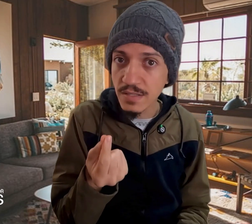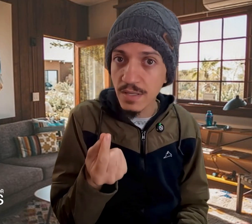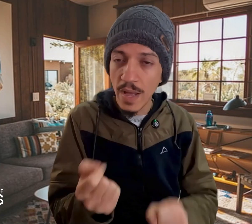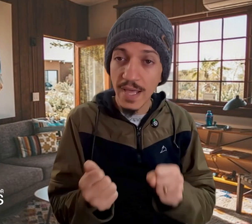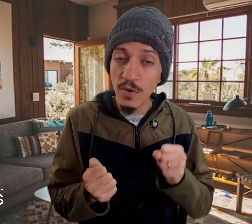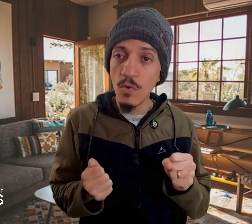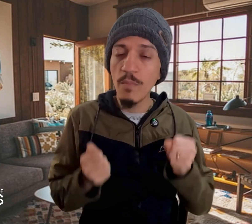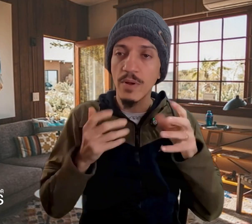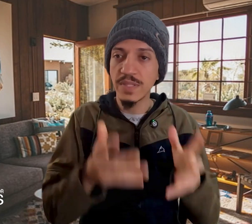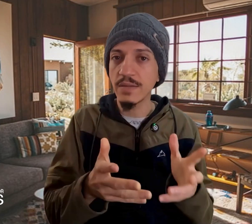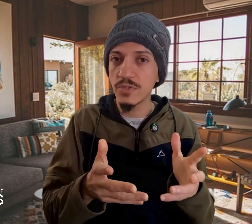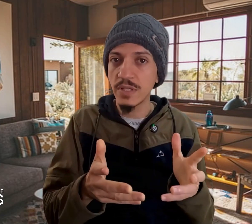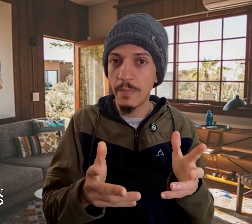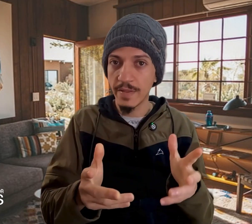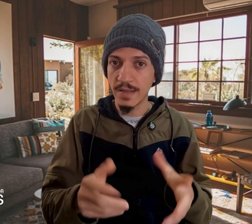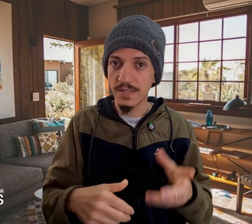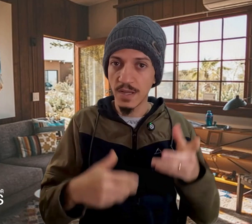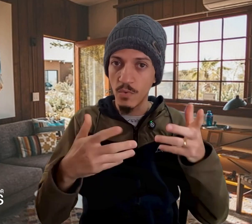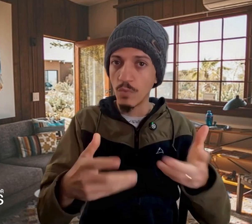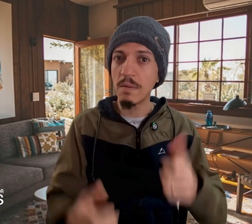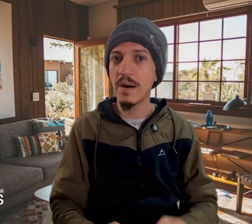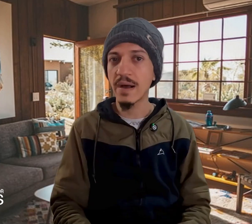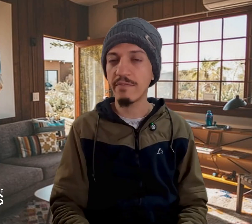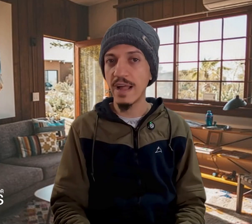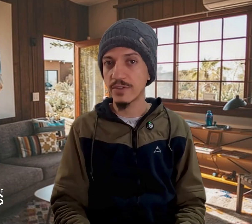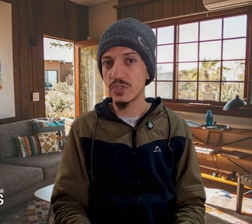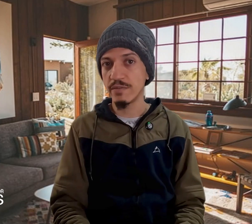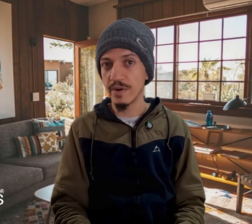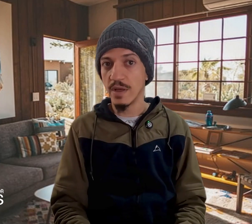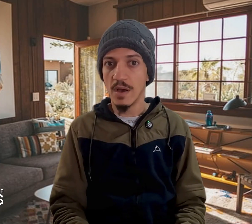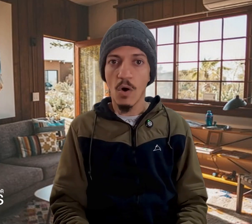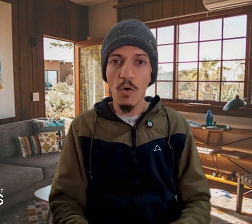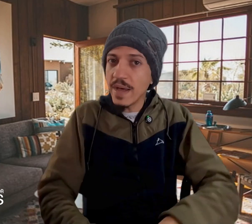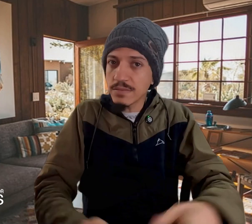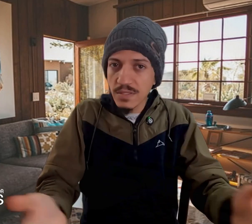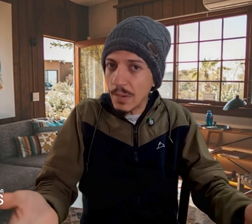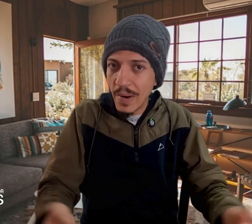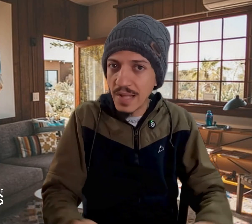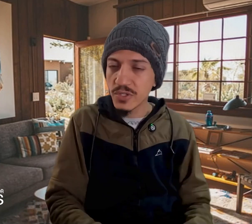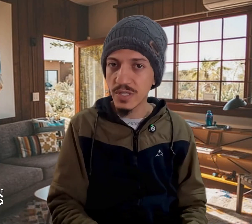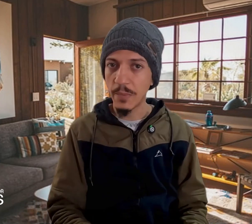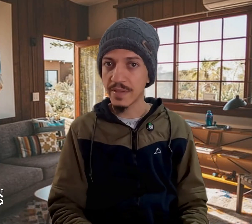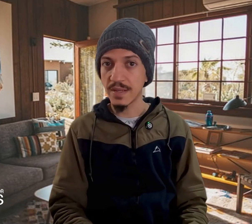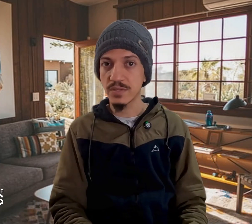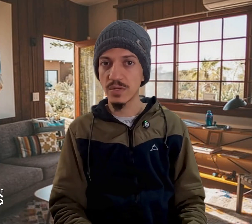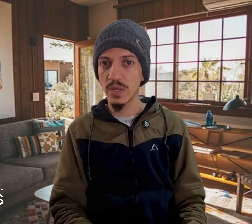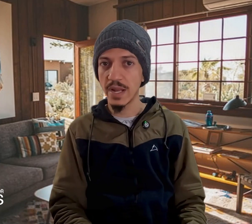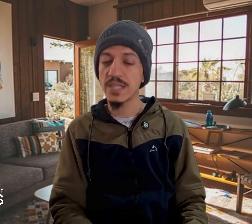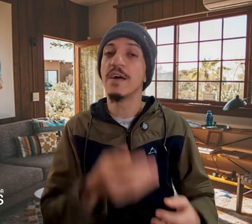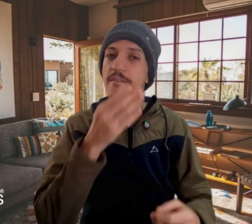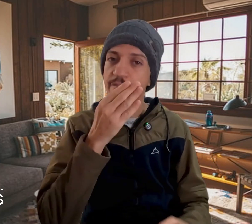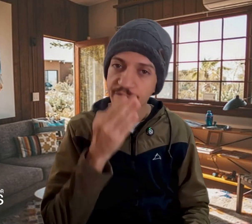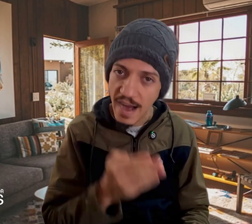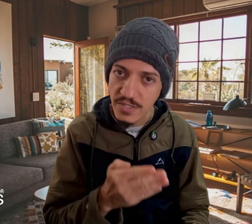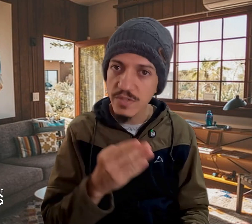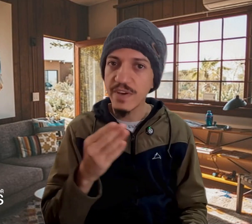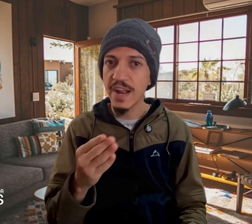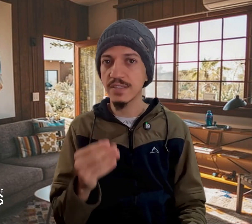é que num processo de interpretação, numa banca avaliativa, ou mesmo na sua prática de interpretação na sua igreja, faz diferença. Se